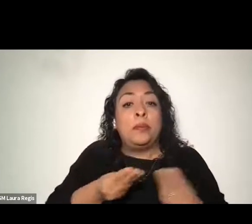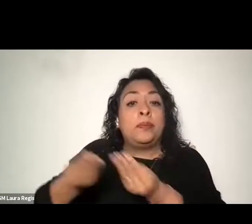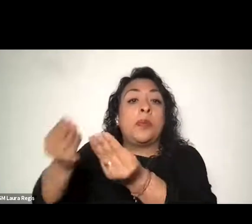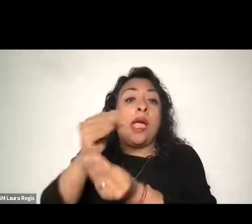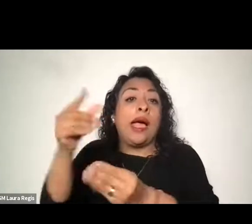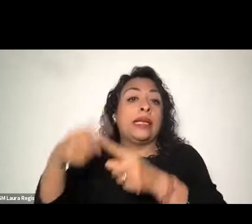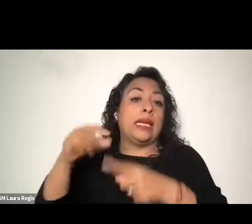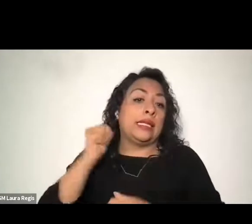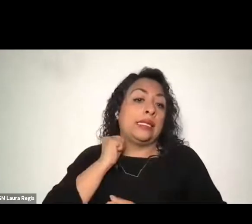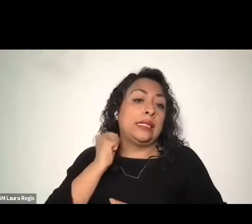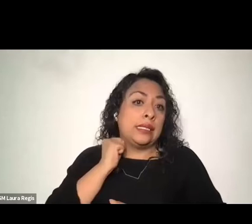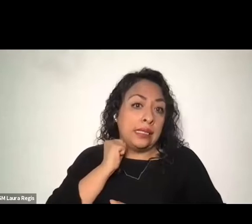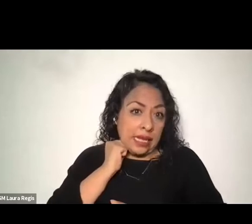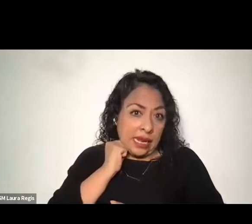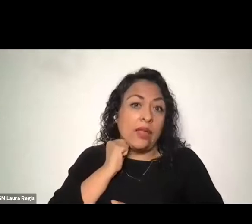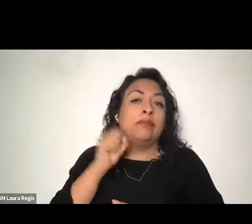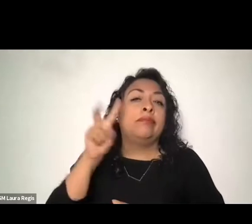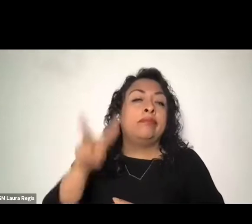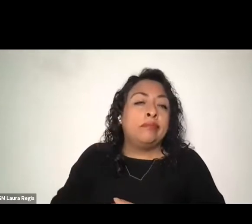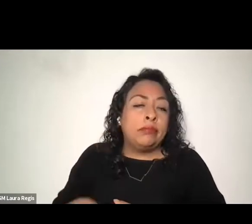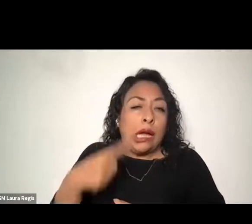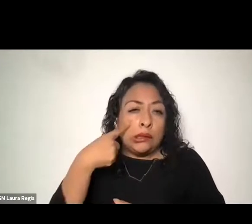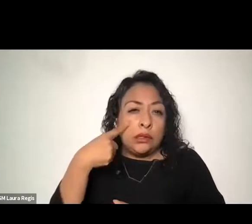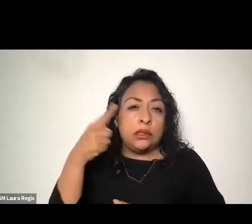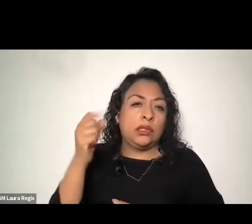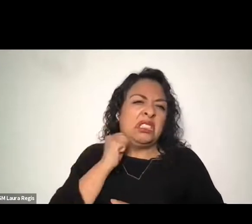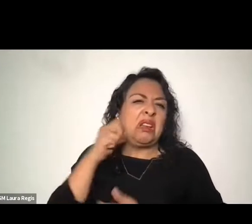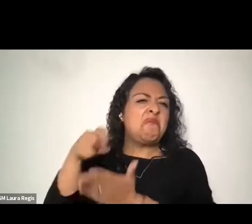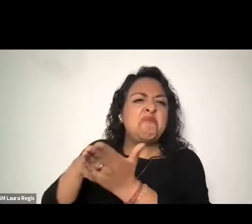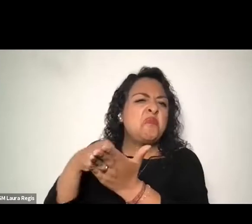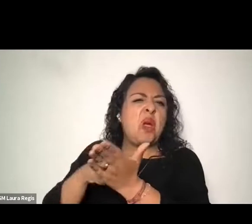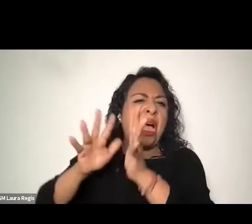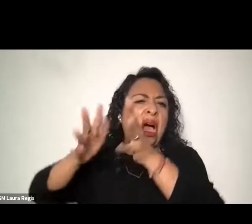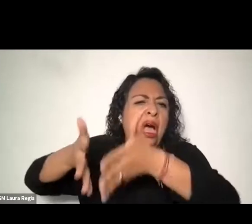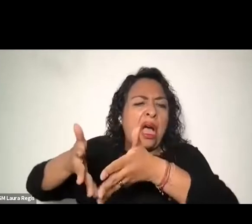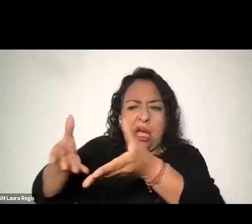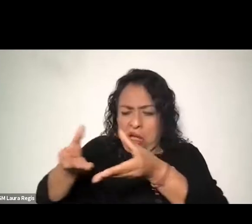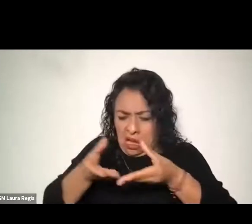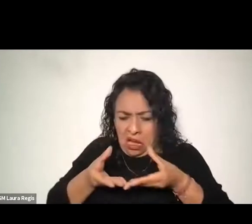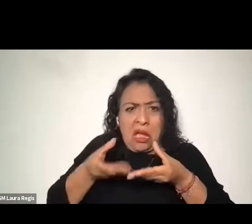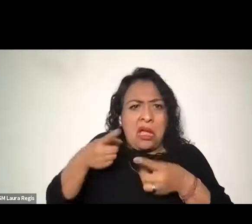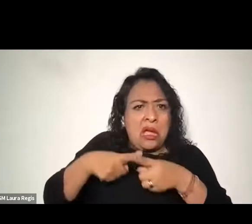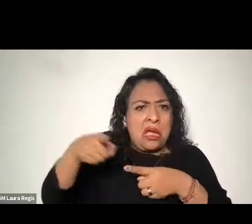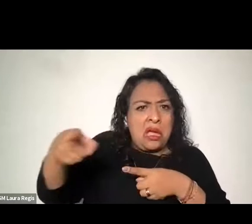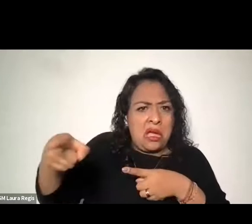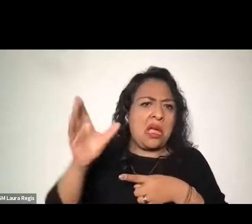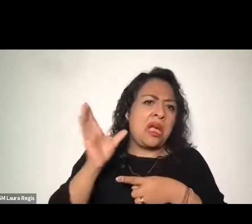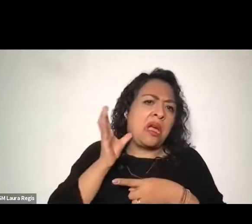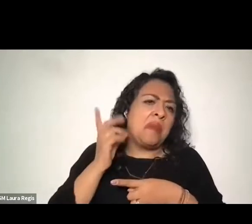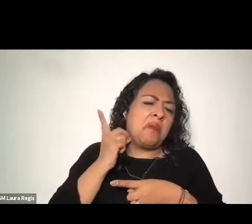República. Normalmente el Senado de la República no hace modificaciones a lo que recibe de parte del